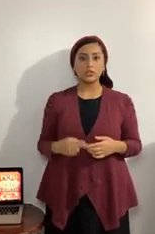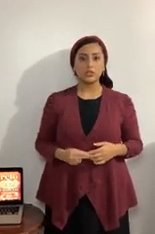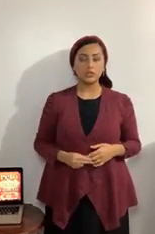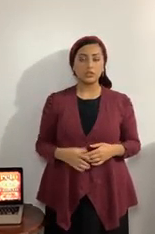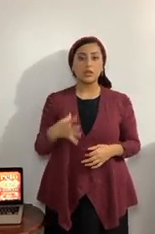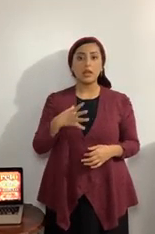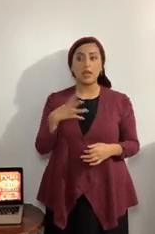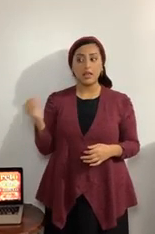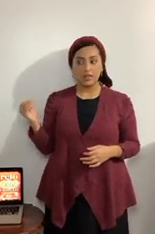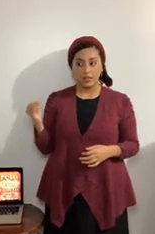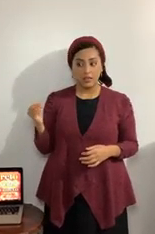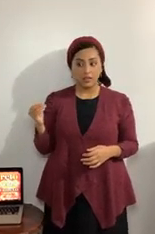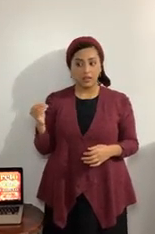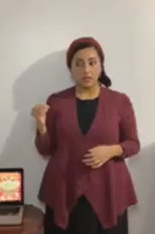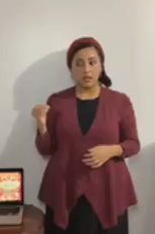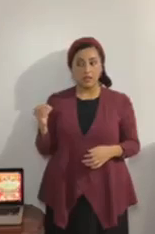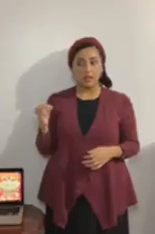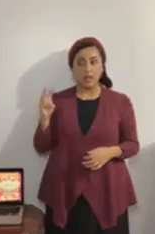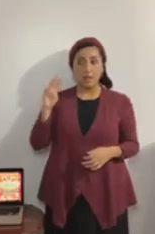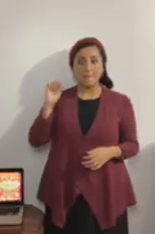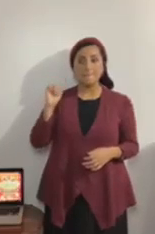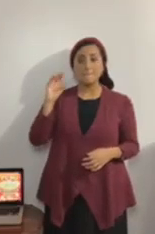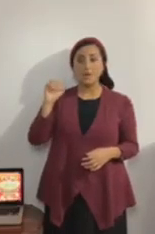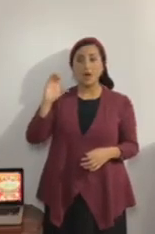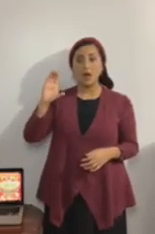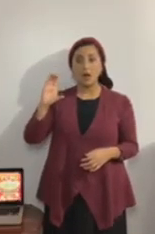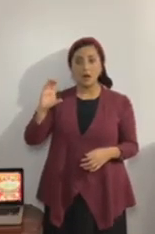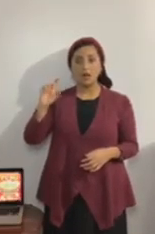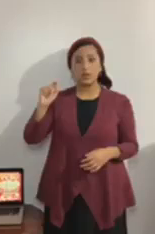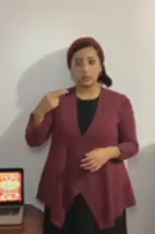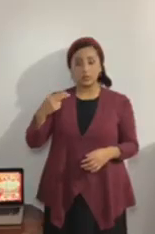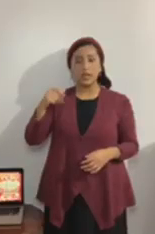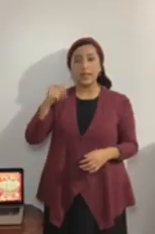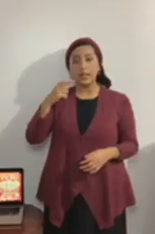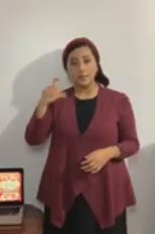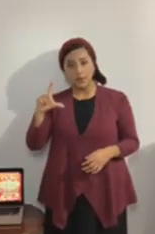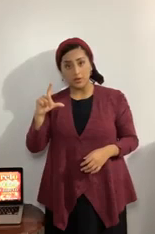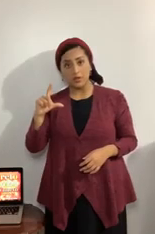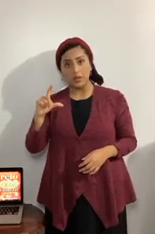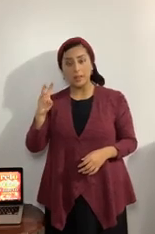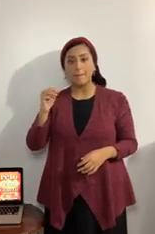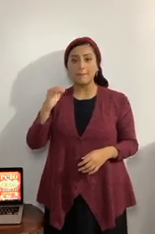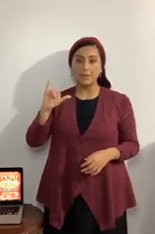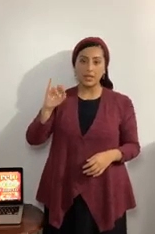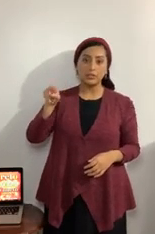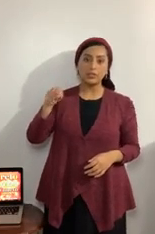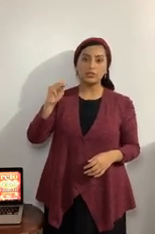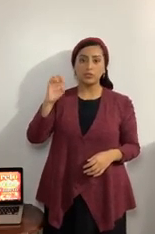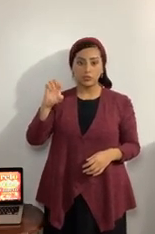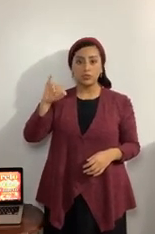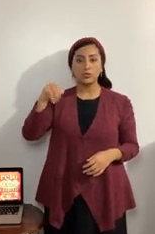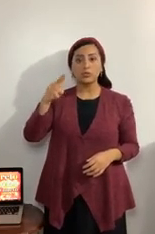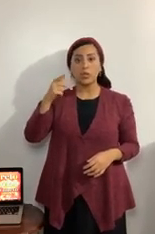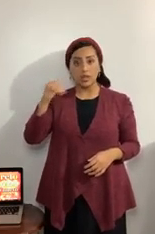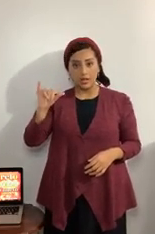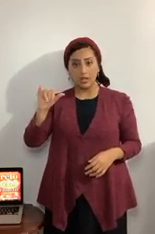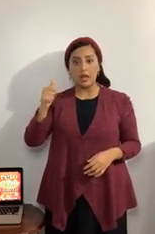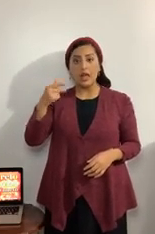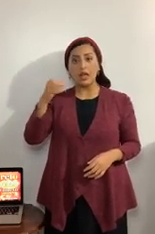Y entonces marzo, abril, mayo, junio, julio,